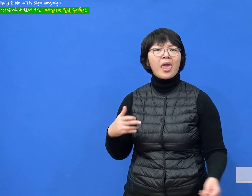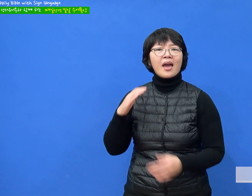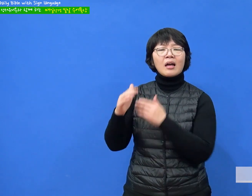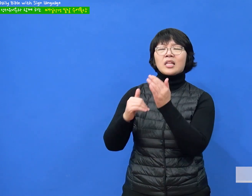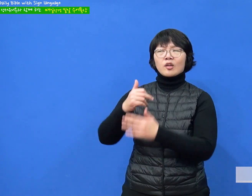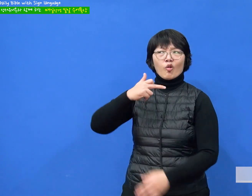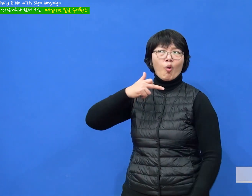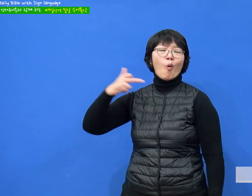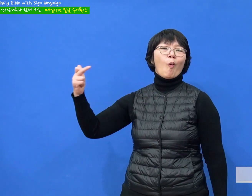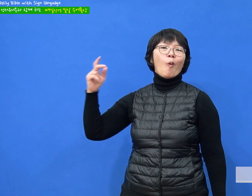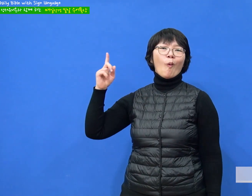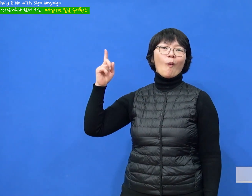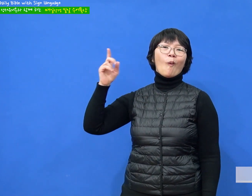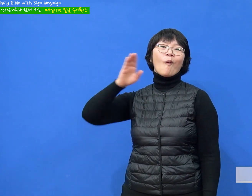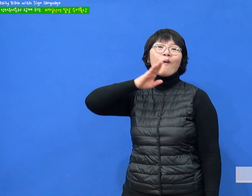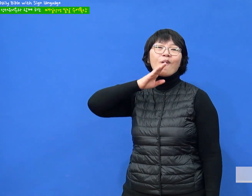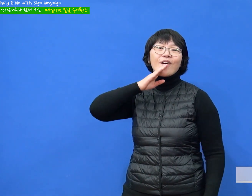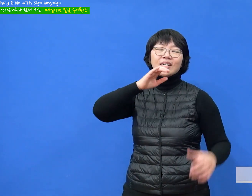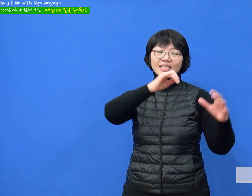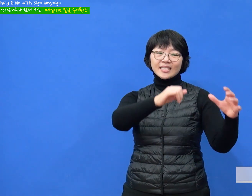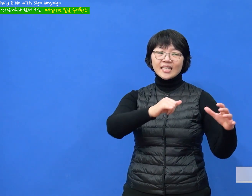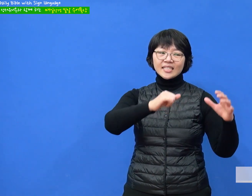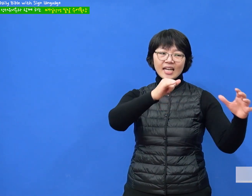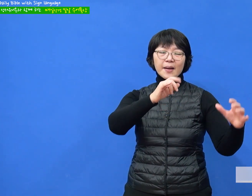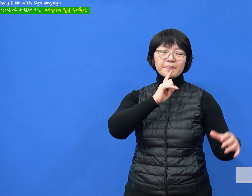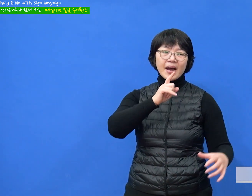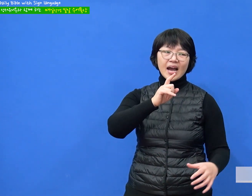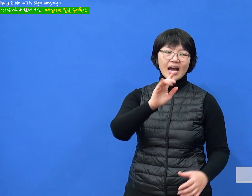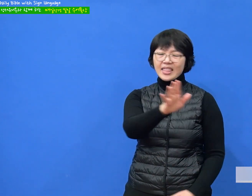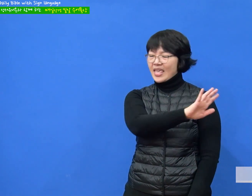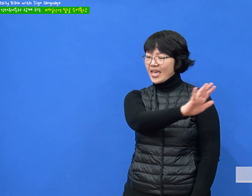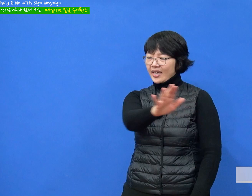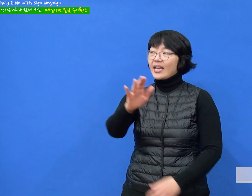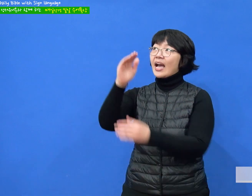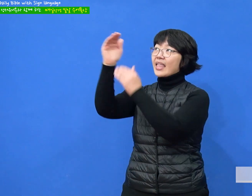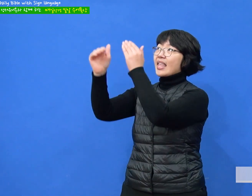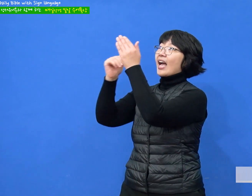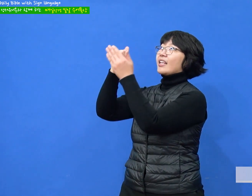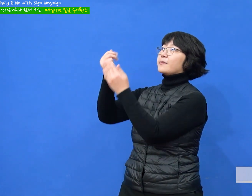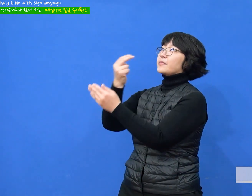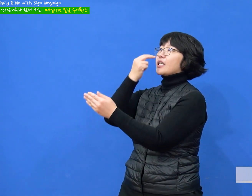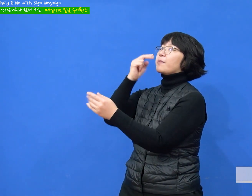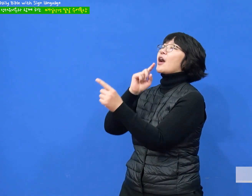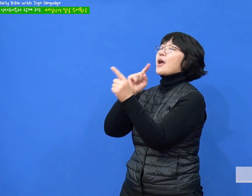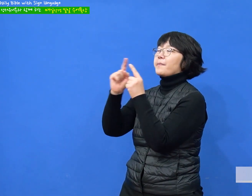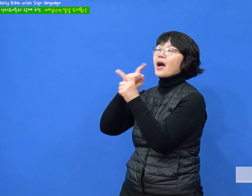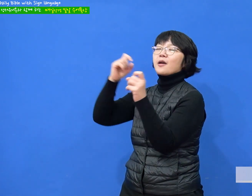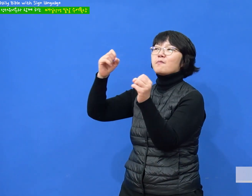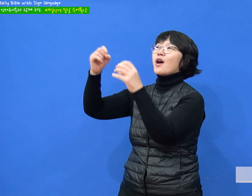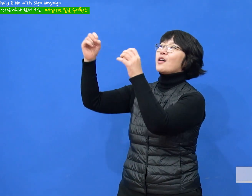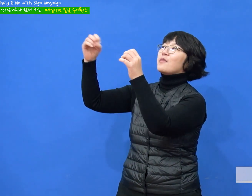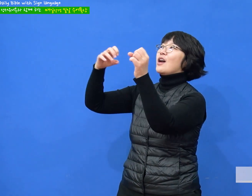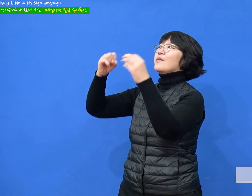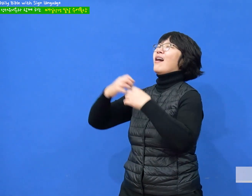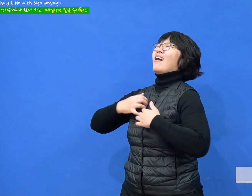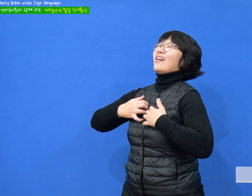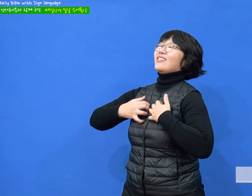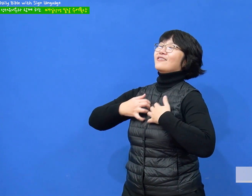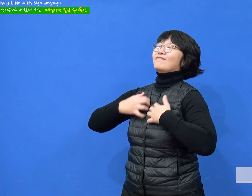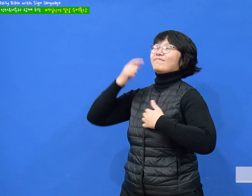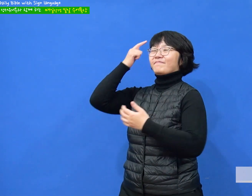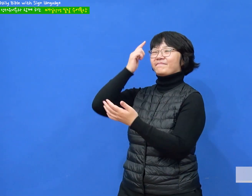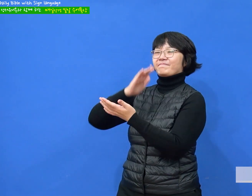크시기에 세상의 말이 아니라 사랑과 생명의 말인 하나님의 말 듣는 것에만 즐거워할 수